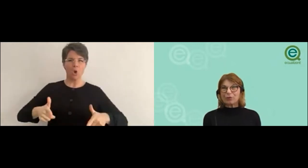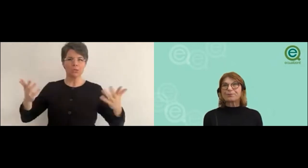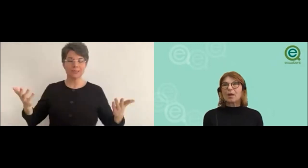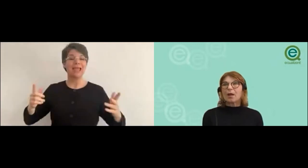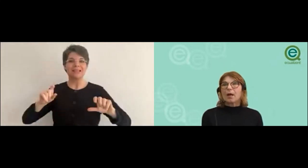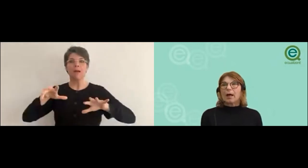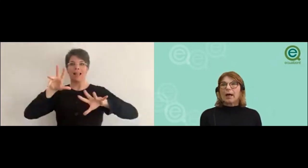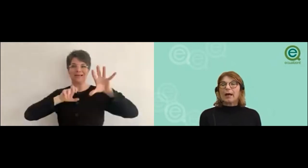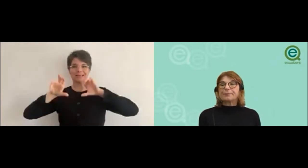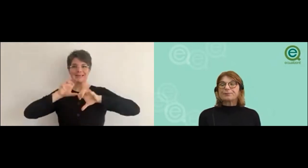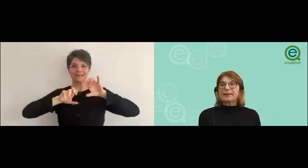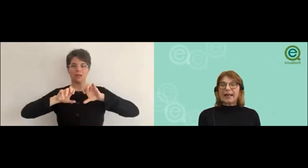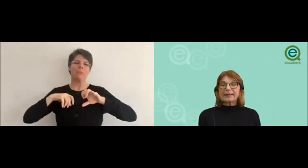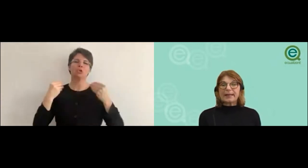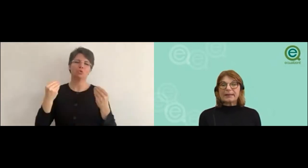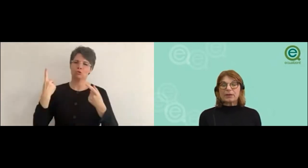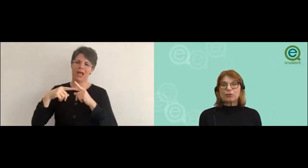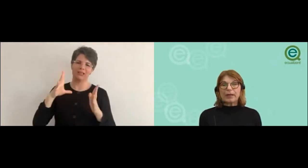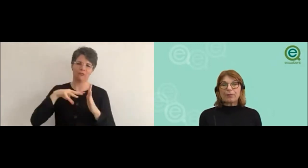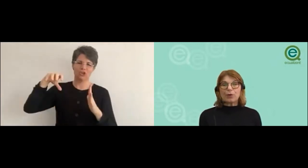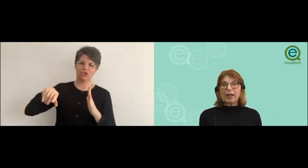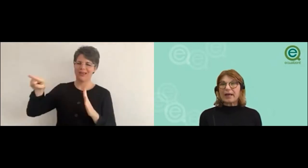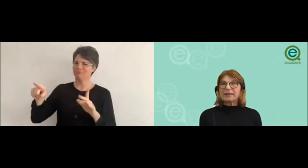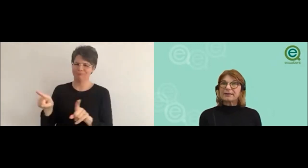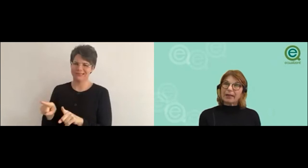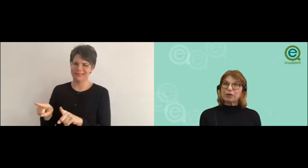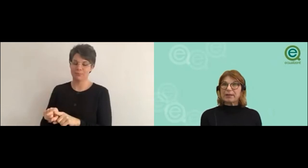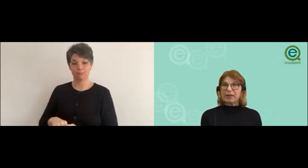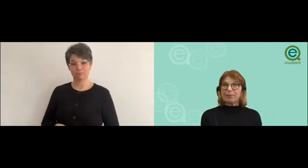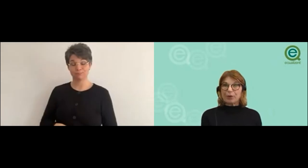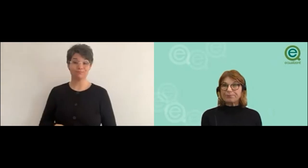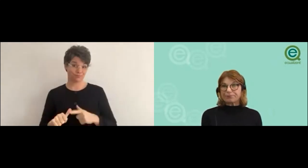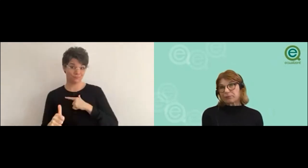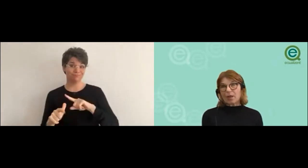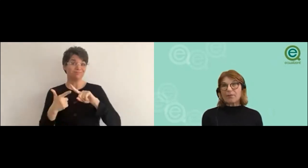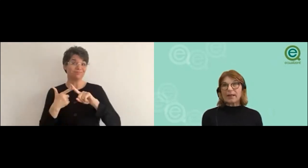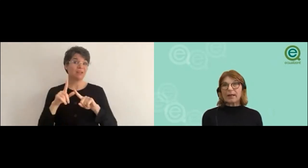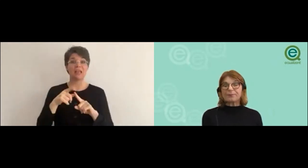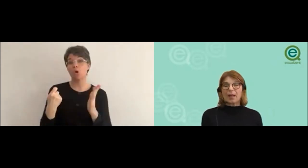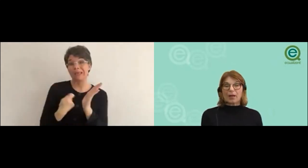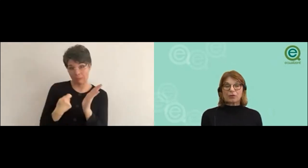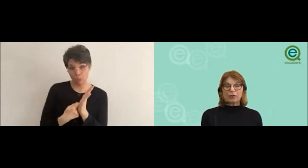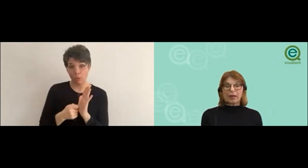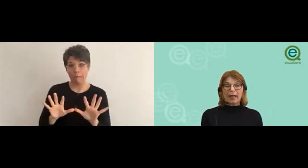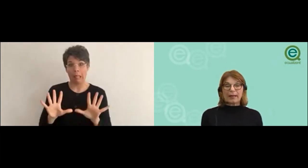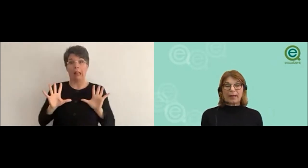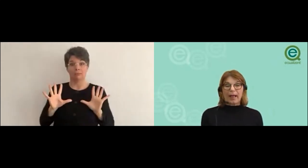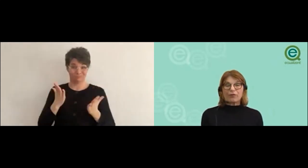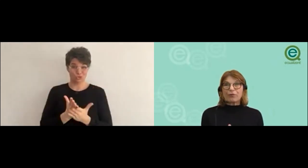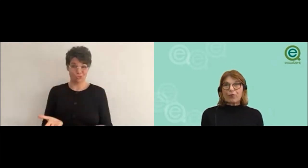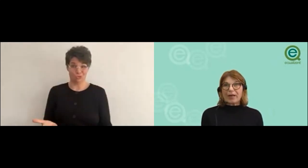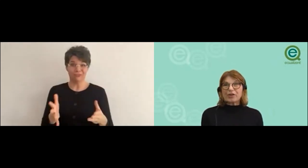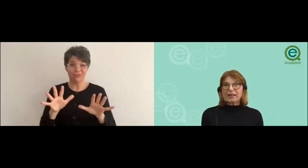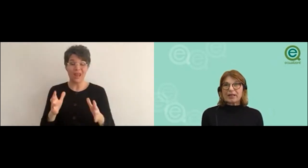so. Das andere ist natürlich möglicherweise die Einstiegsgebühr. Ja, weil sozusagen